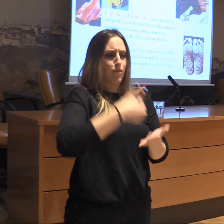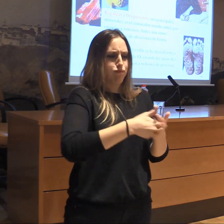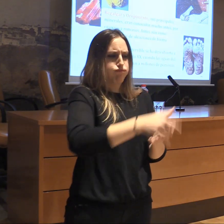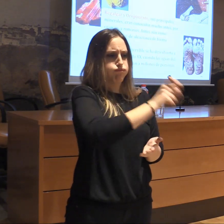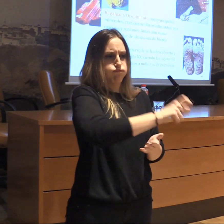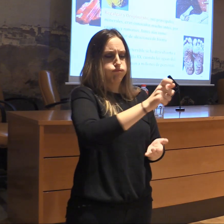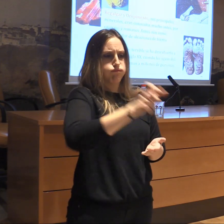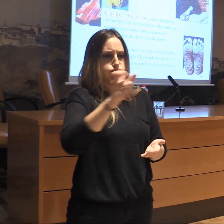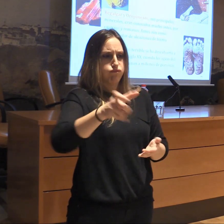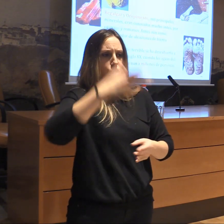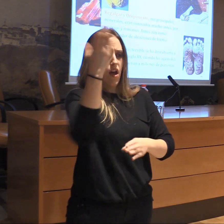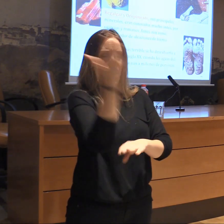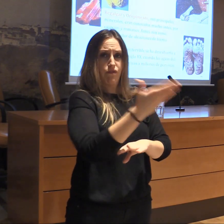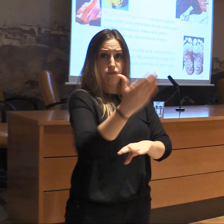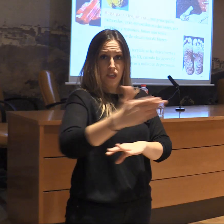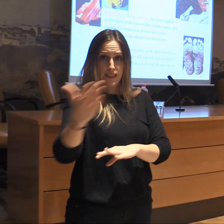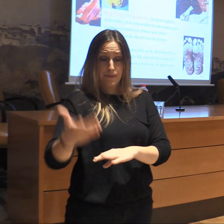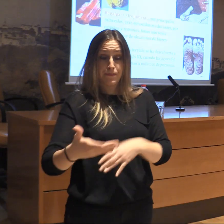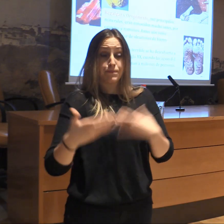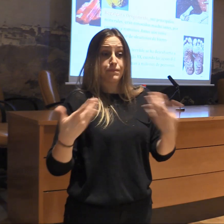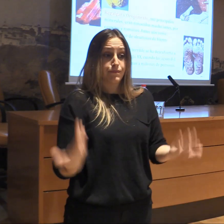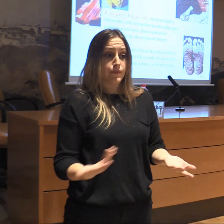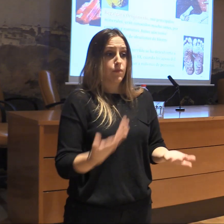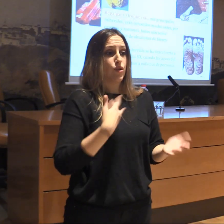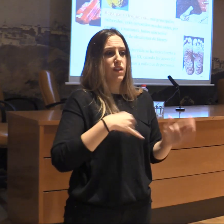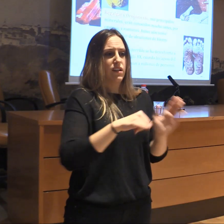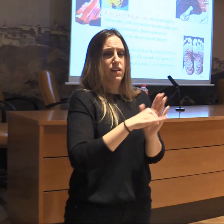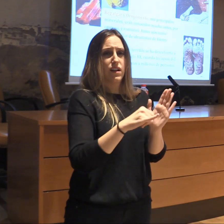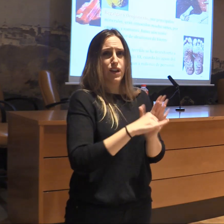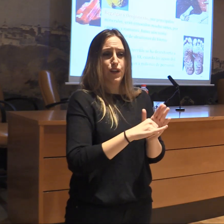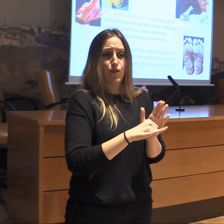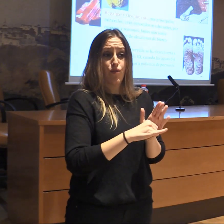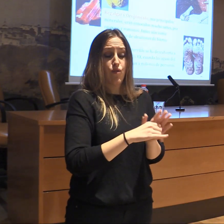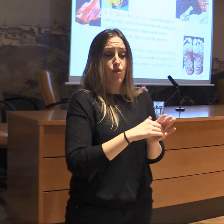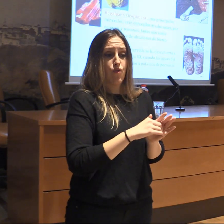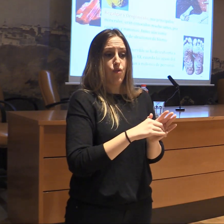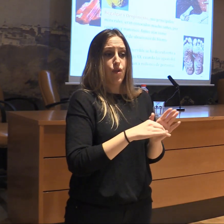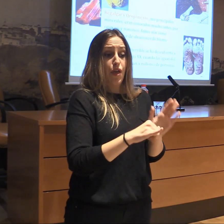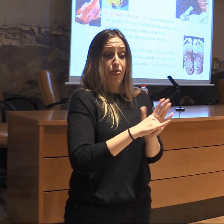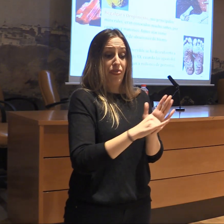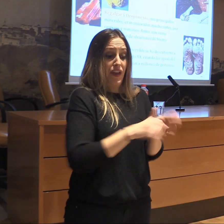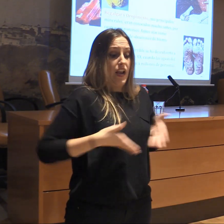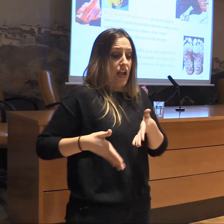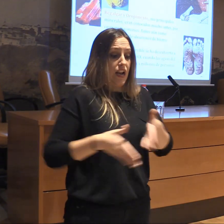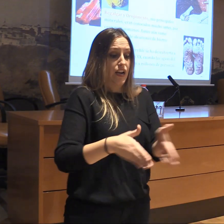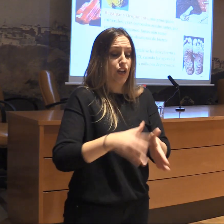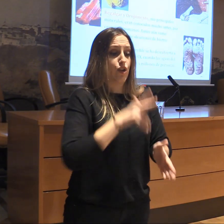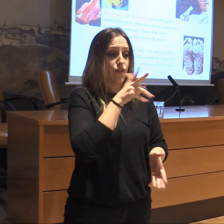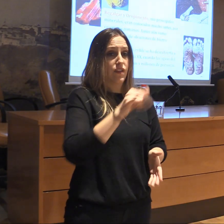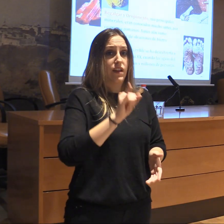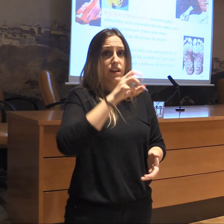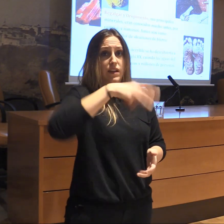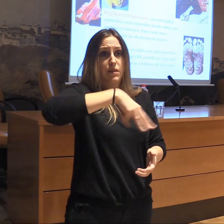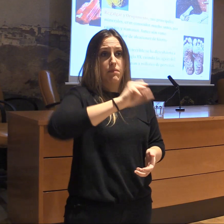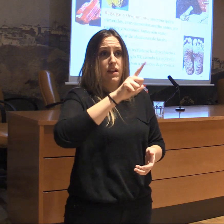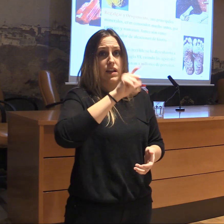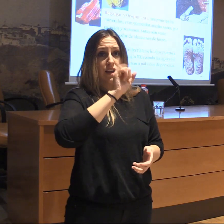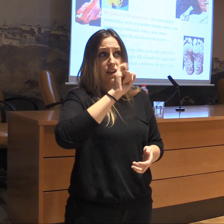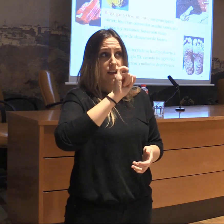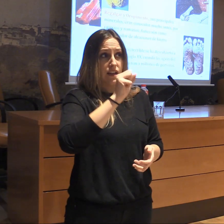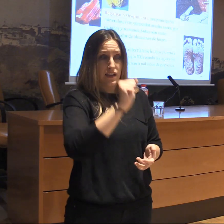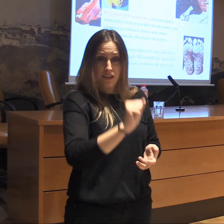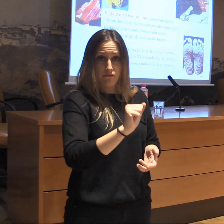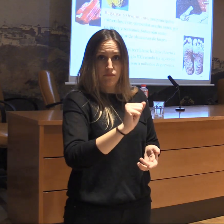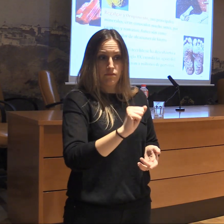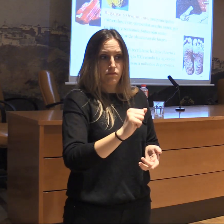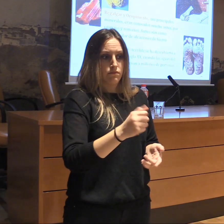hay en la cuenca del Himalaya, esas aguas contienen unas cantidades de arsénico superiores a las que el cuerpo humano puede